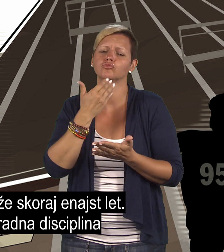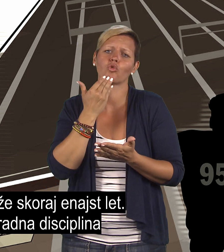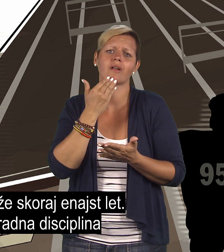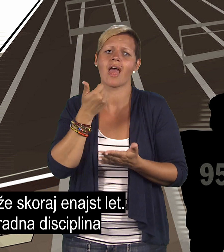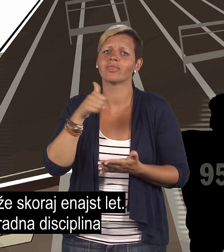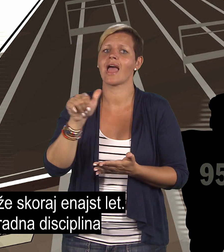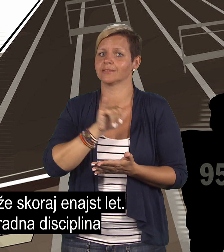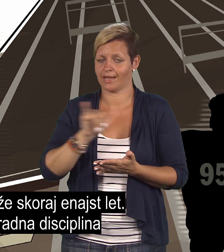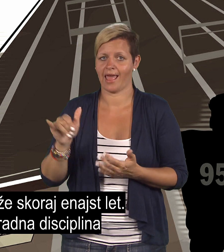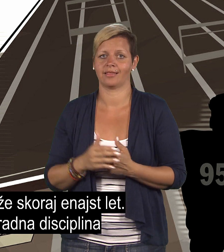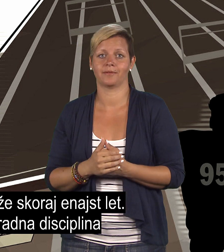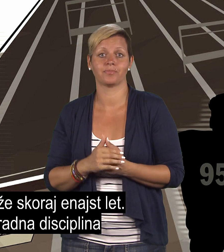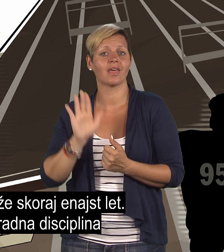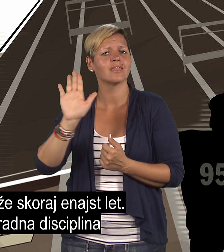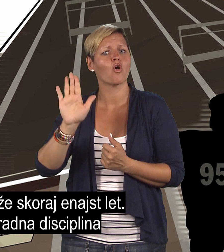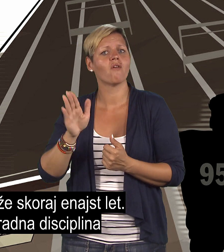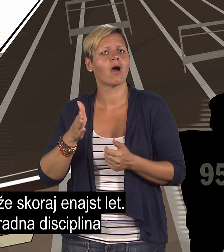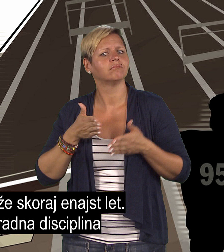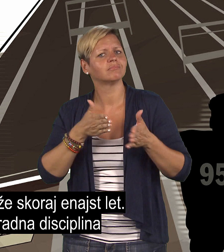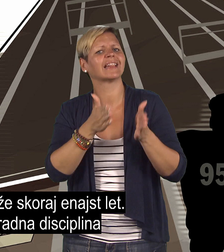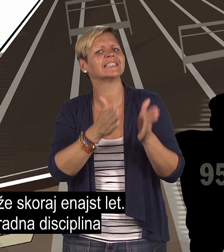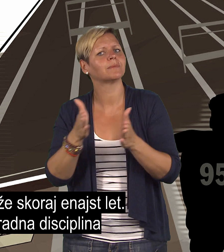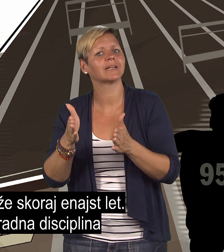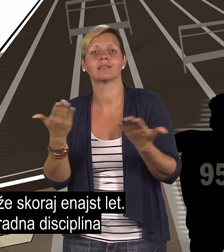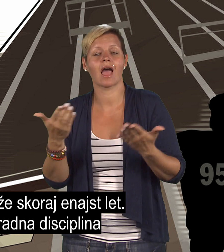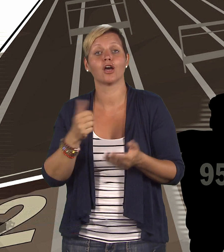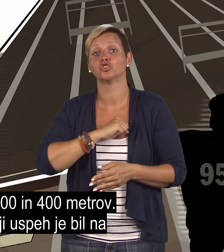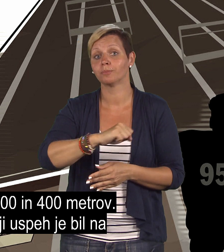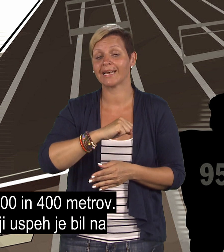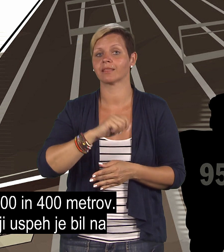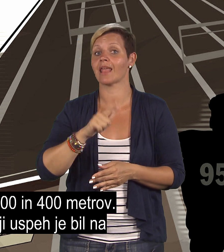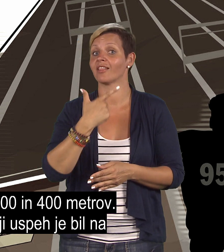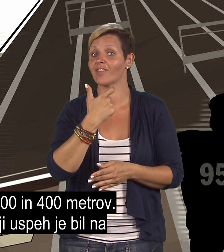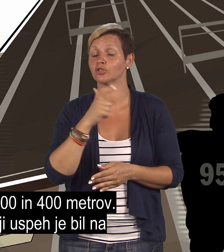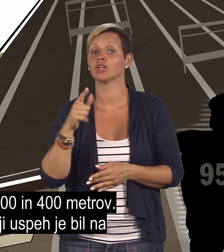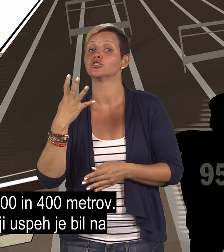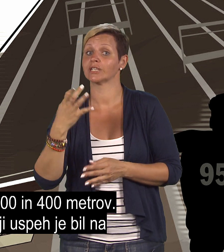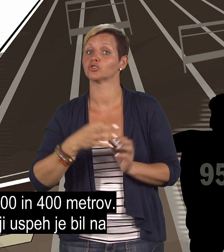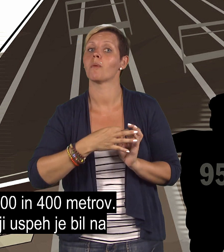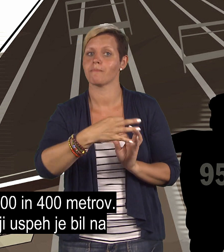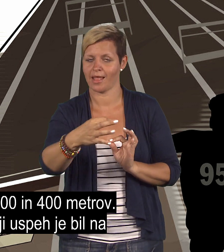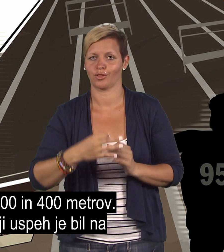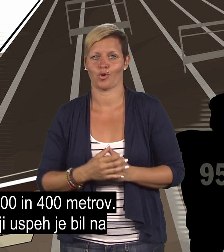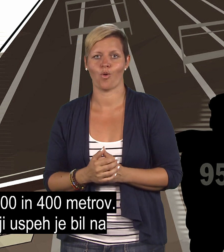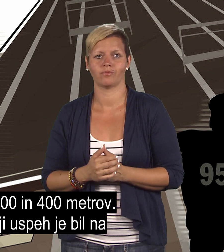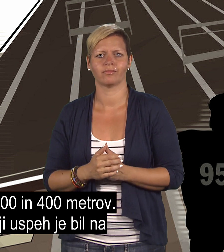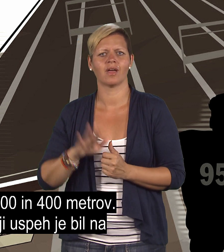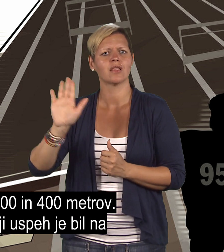že skoraj 11 let. Njegova paradna disciplina sta šprint na 200 in 400